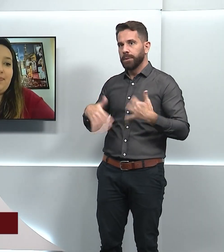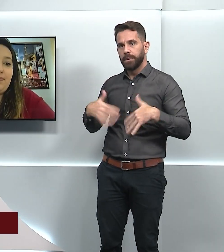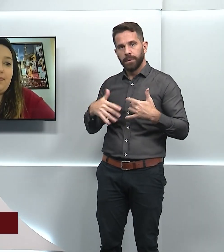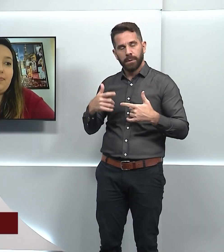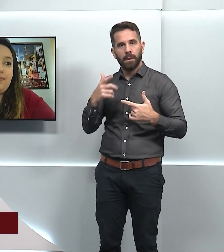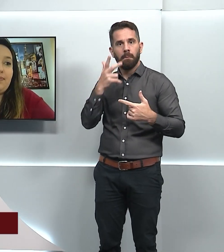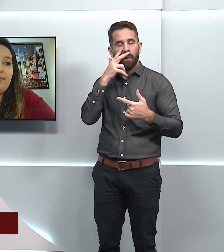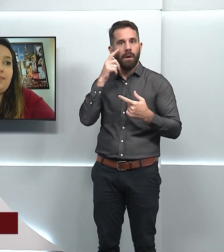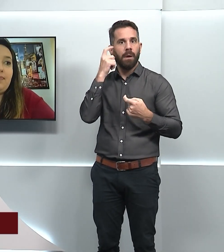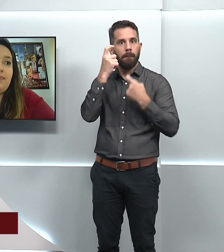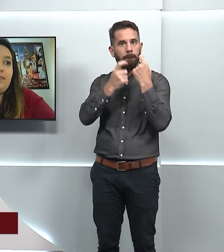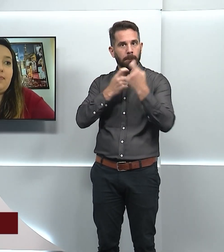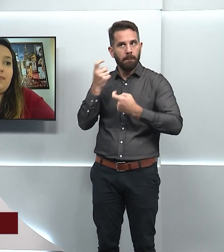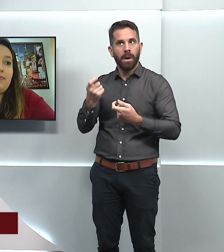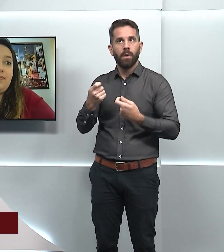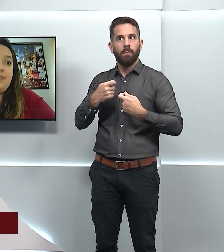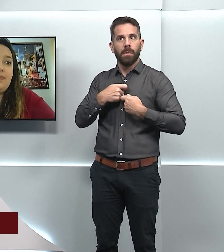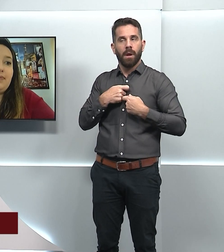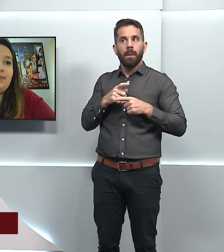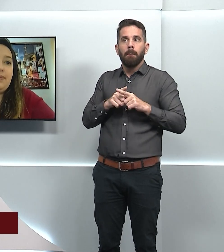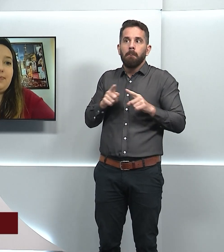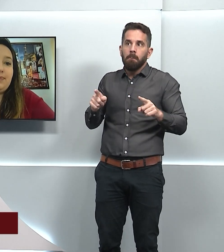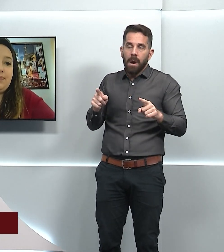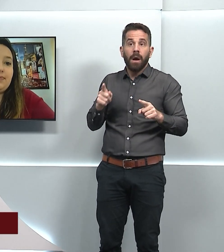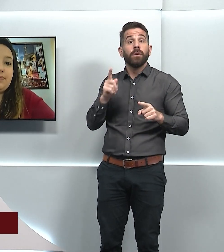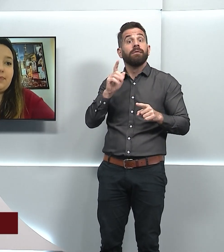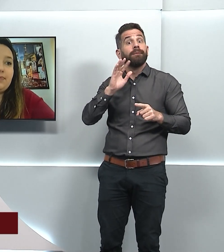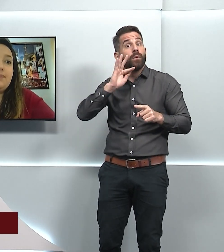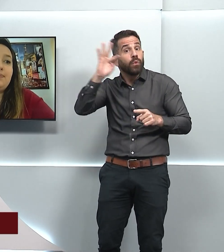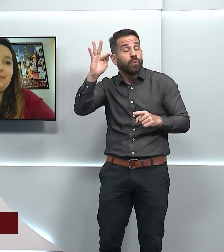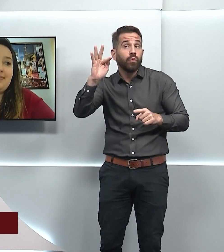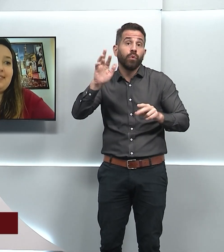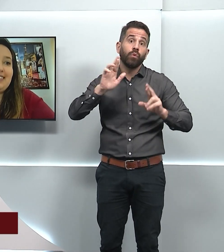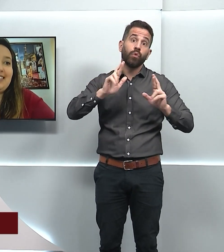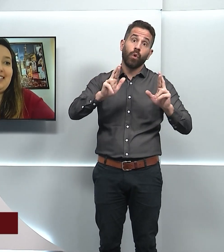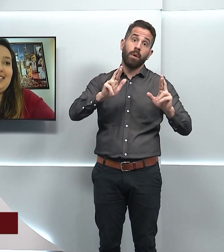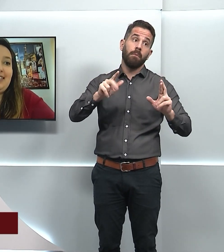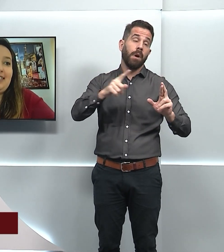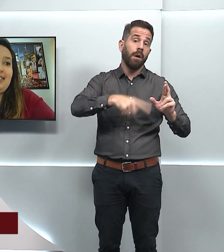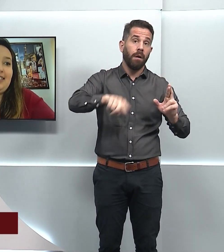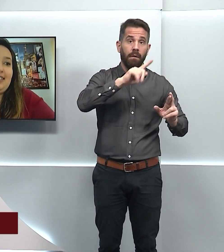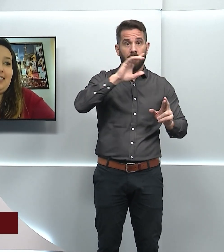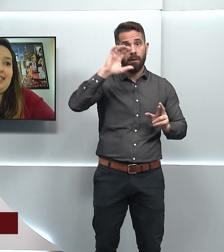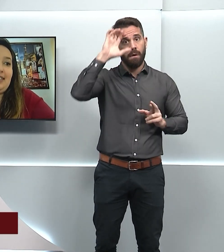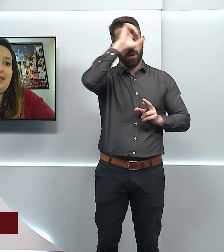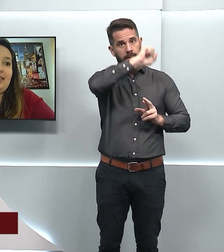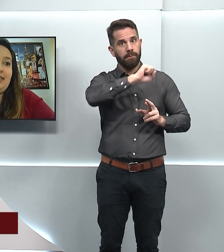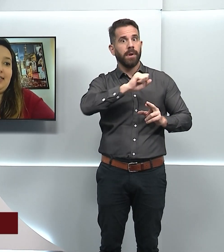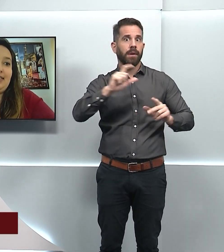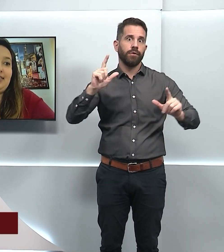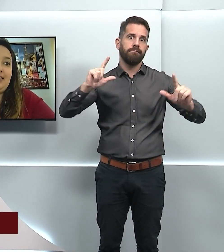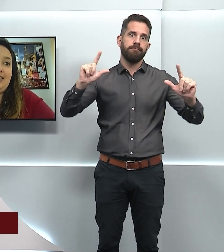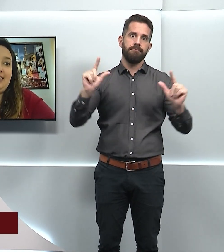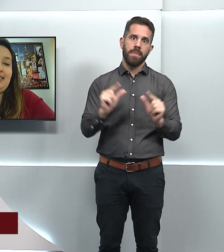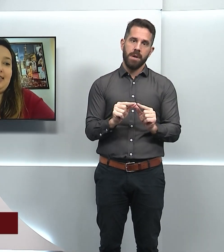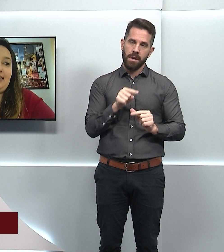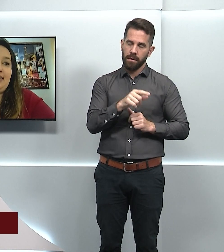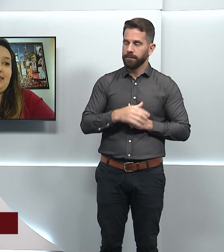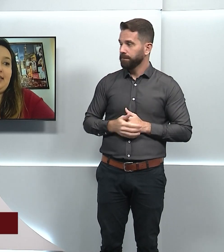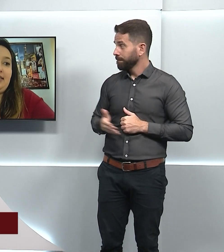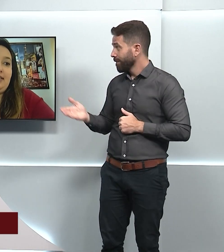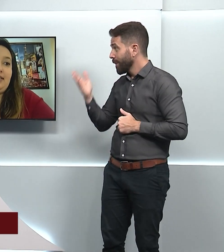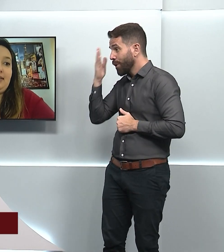essas adolescentes e jovens sejam mães tão cedo, né? Queria agradecer a presença da Joyce Martins, que é pediatra